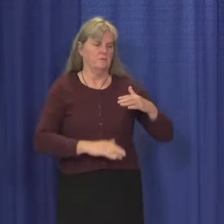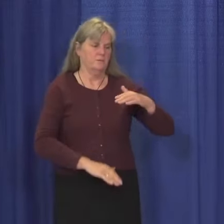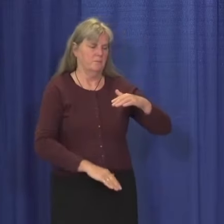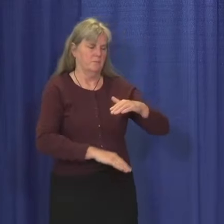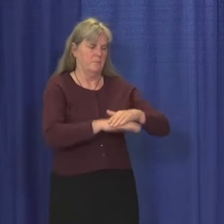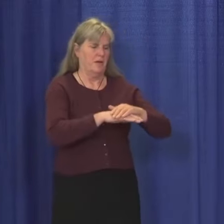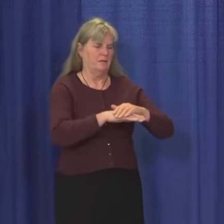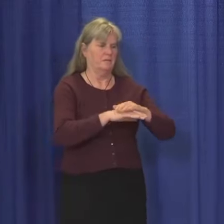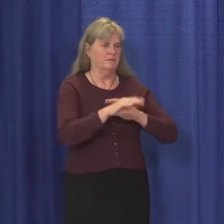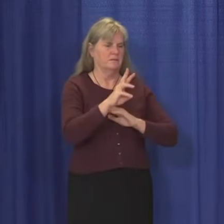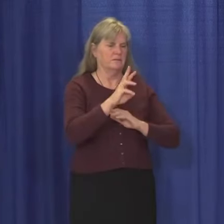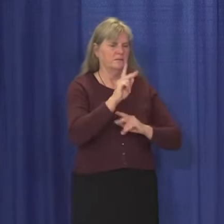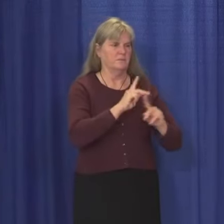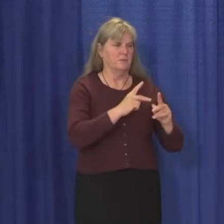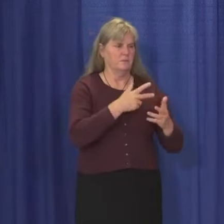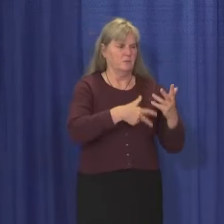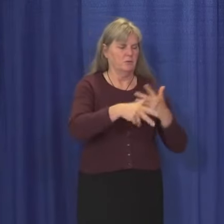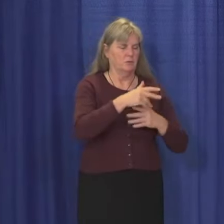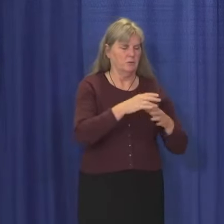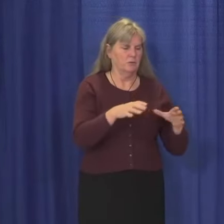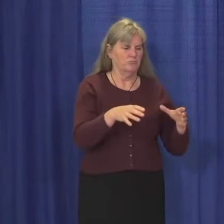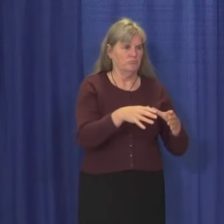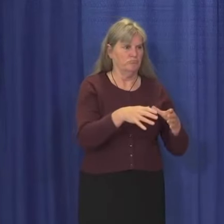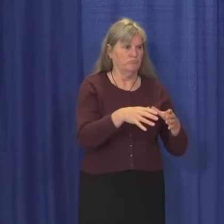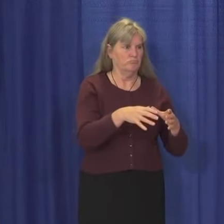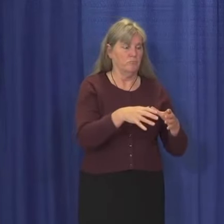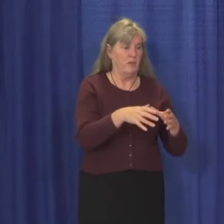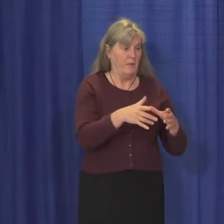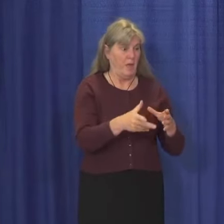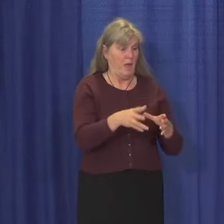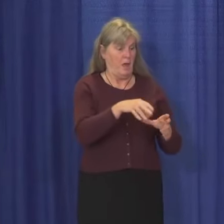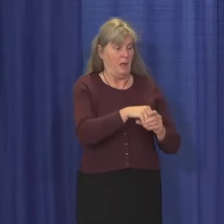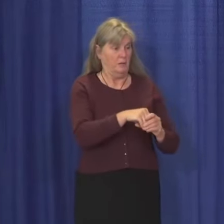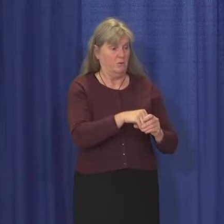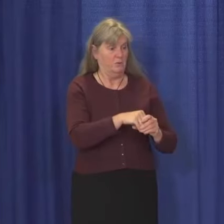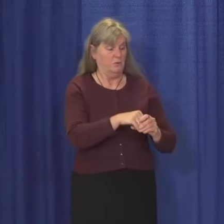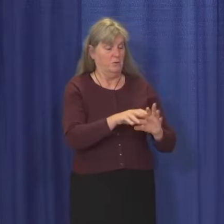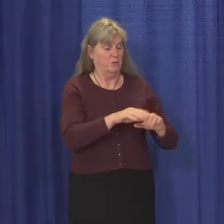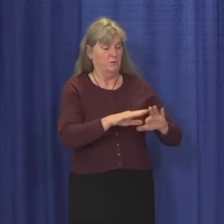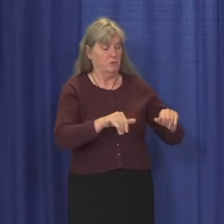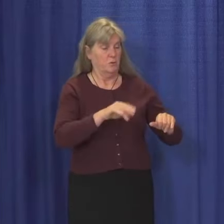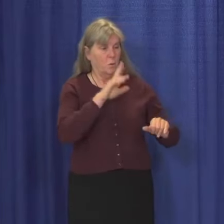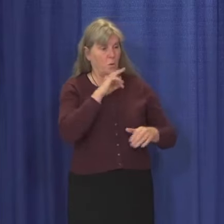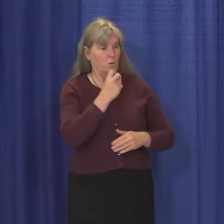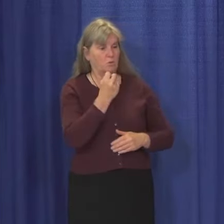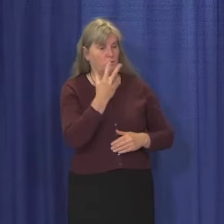people, does it include children less than 12 years old?